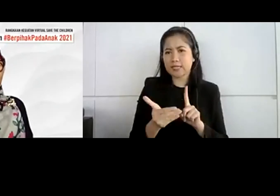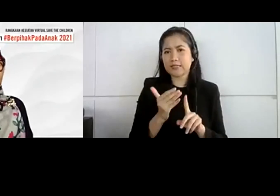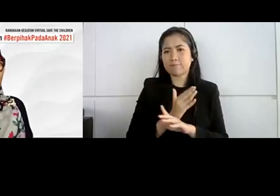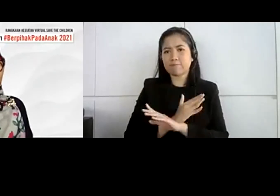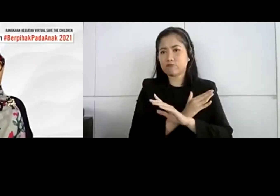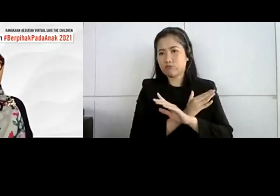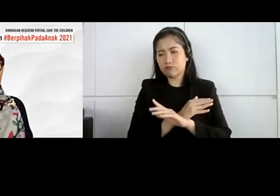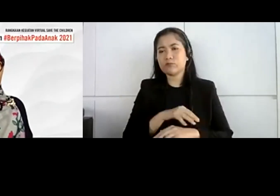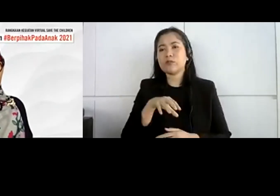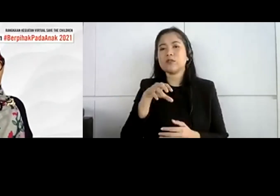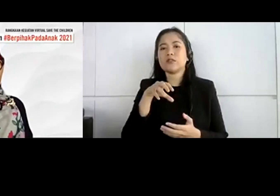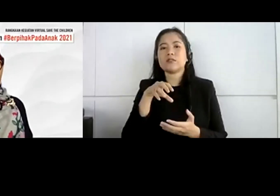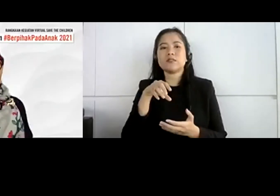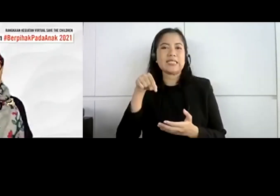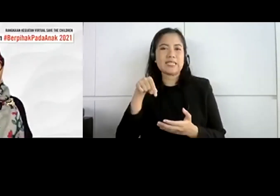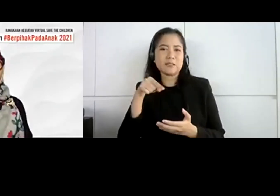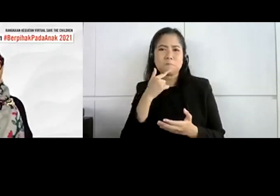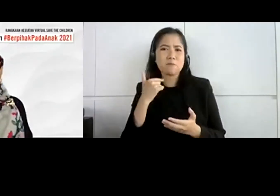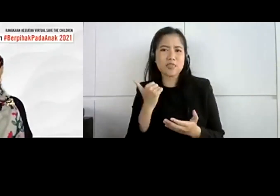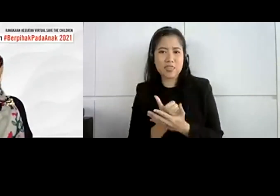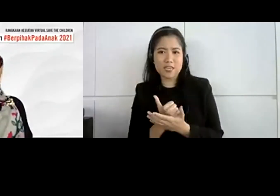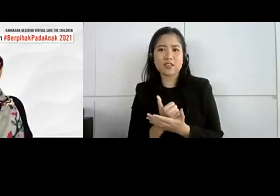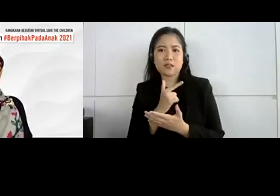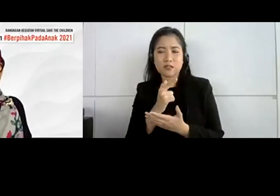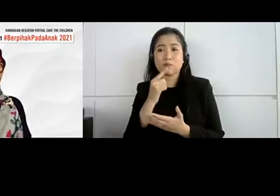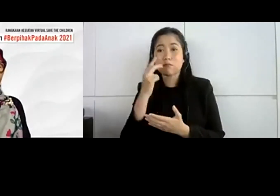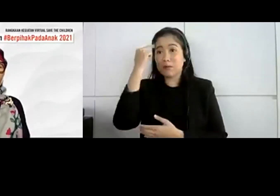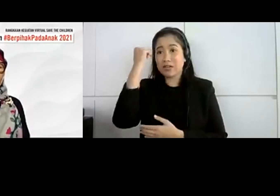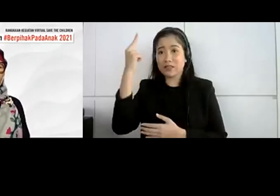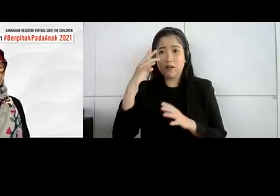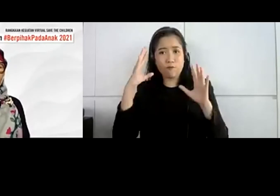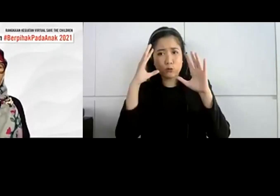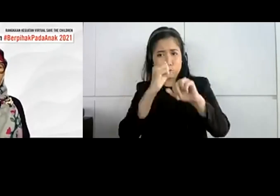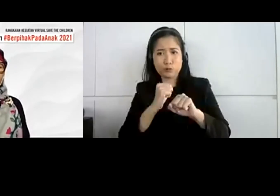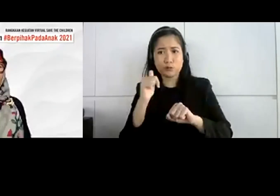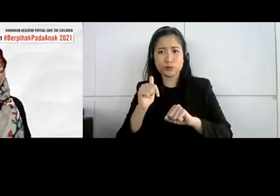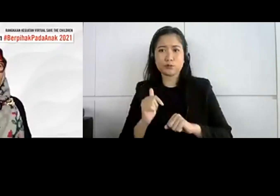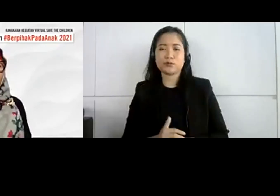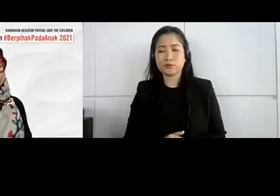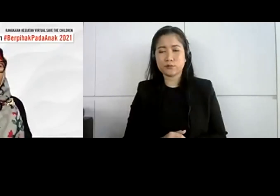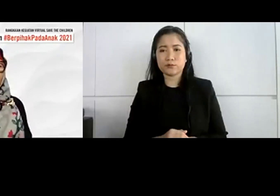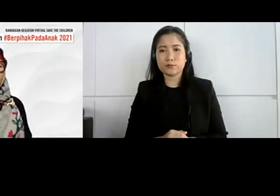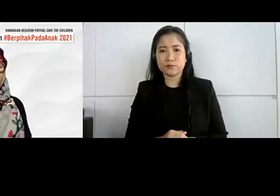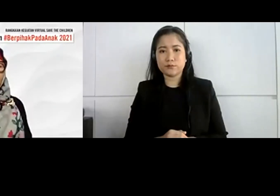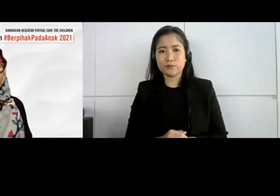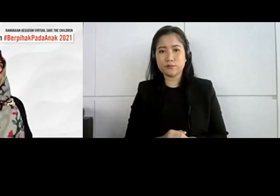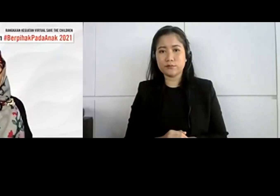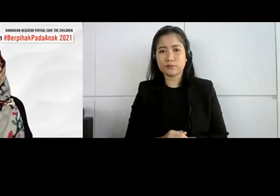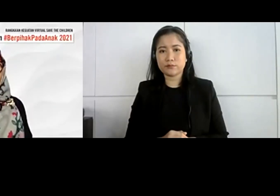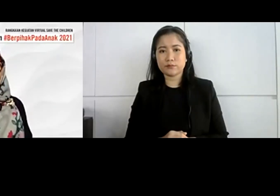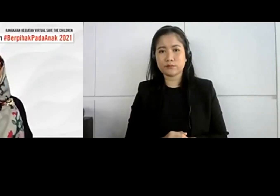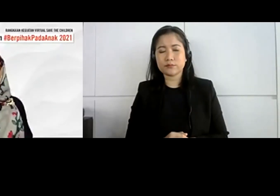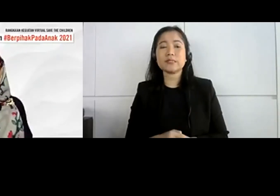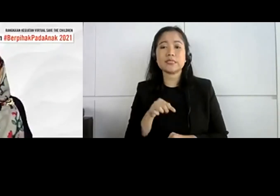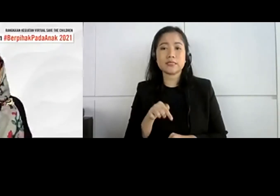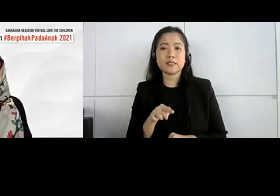di satuan pendidikan ini menjadi penting dan menjadi konsen pemerintah. Dan harus